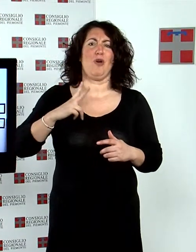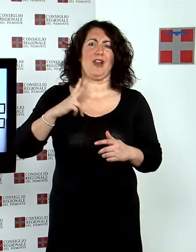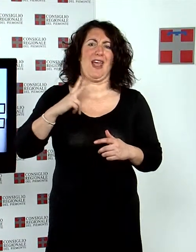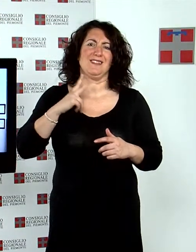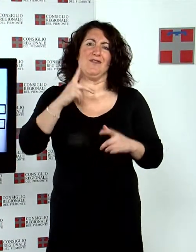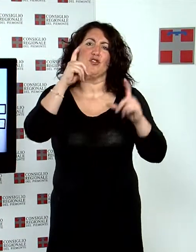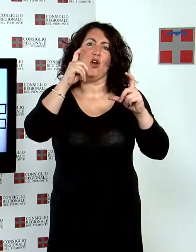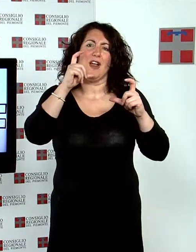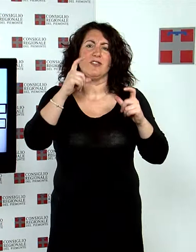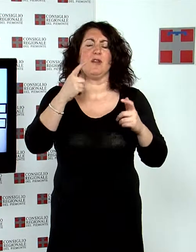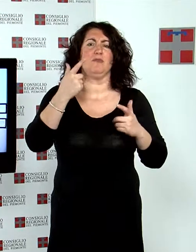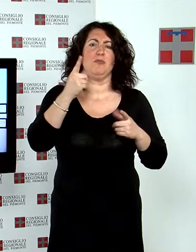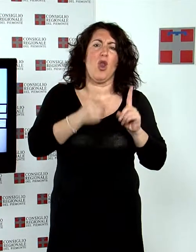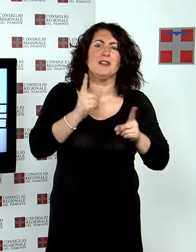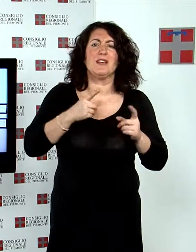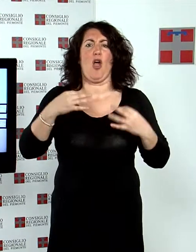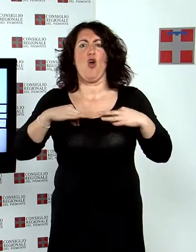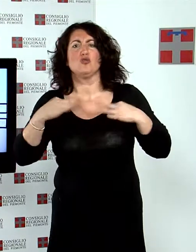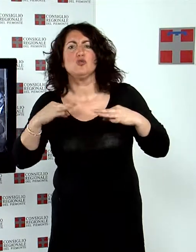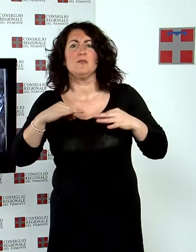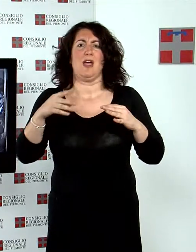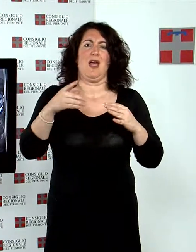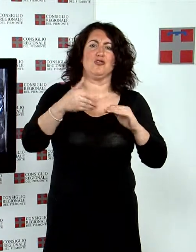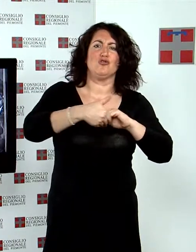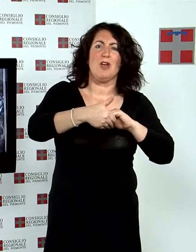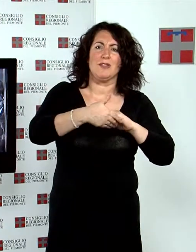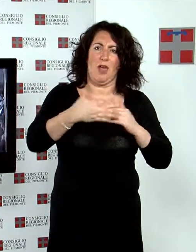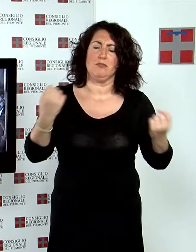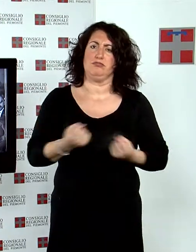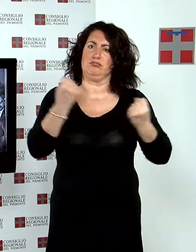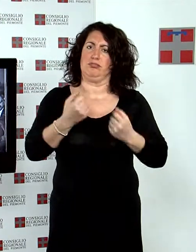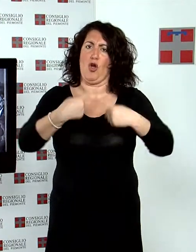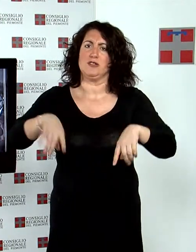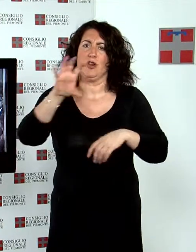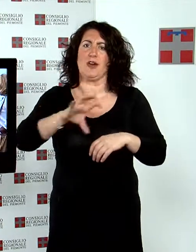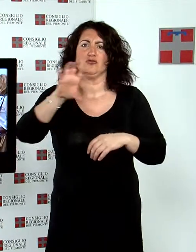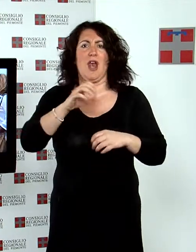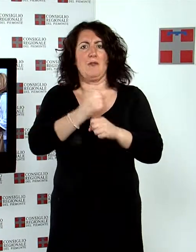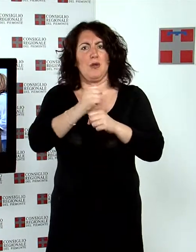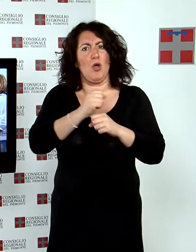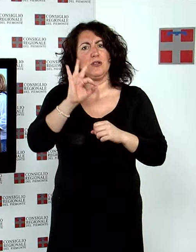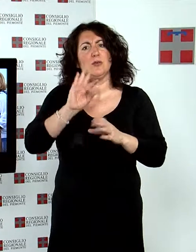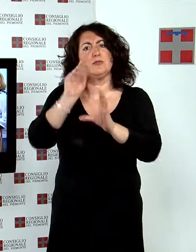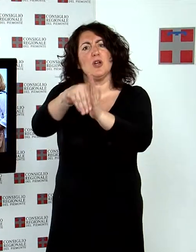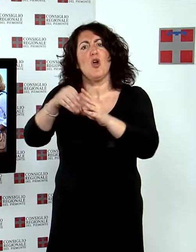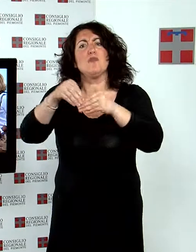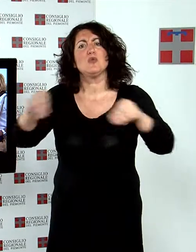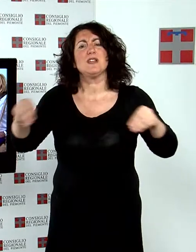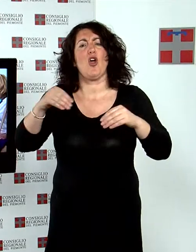Borghese, promossa dal Consiglio regionale del Piemonte, è ospitata nel Museo Civico Casa Cavassa, via San Giovanni 5 a Saluzzo.